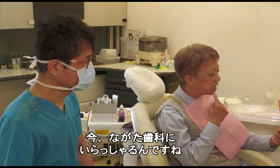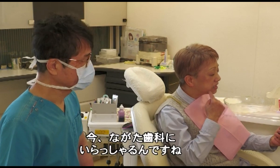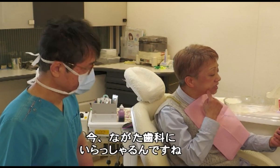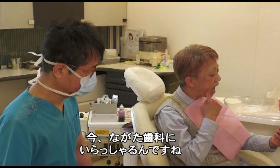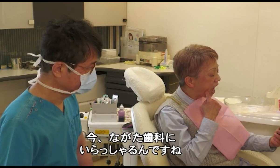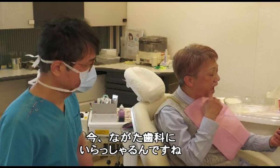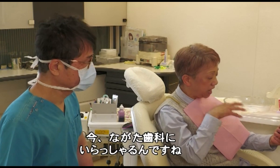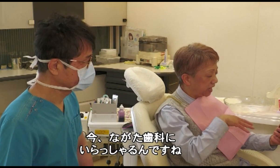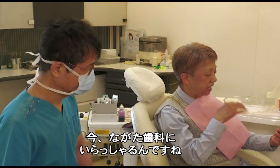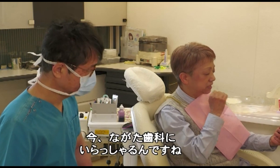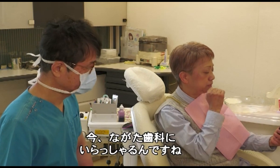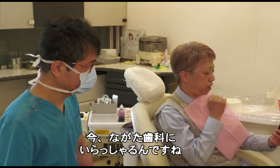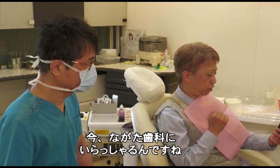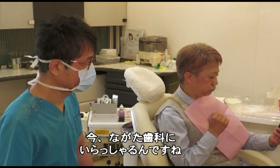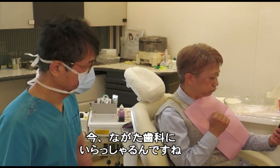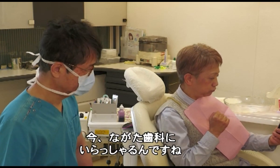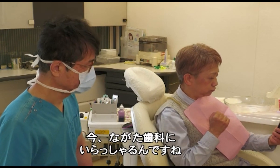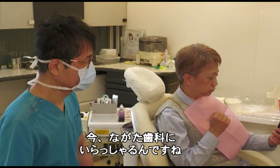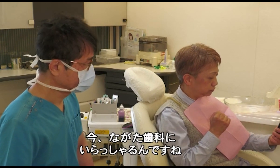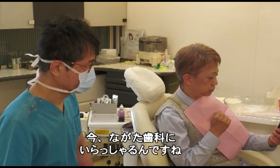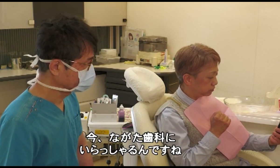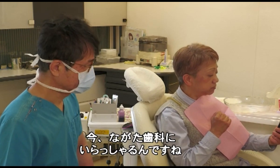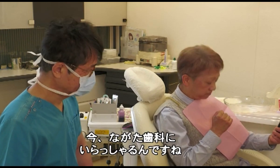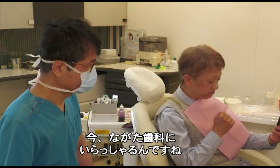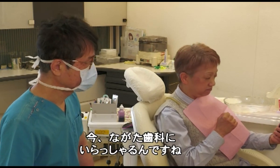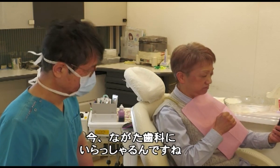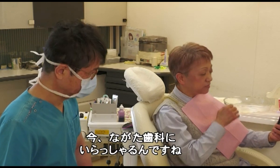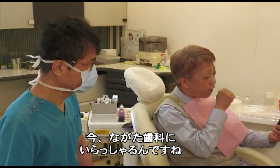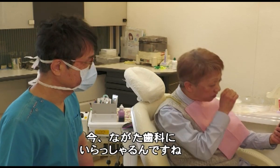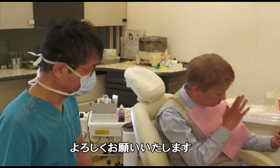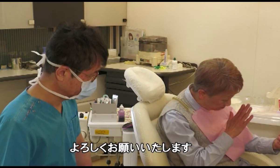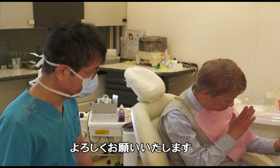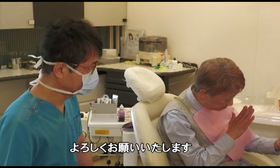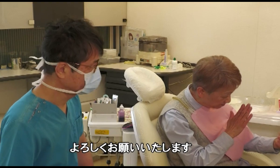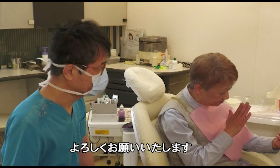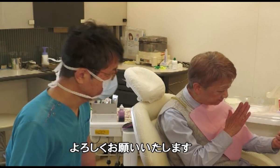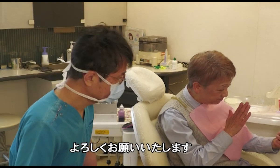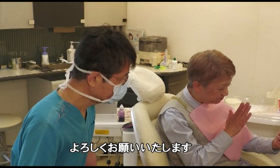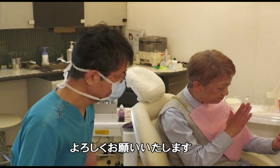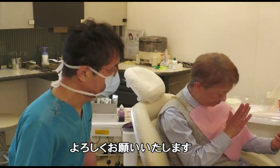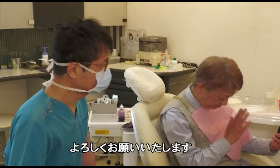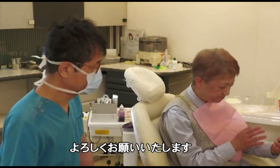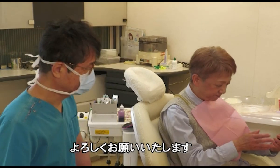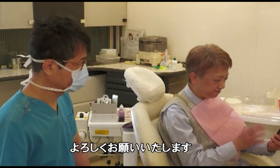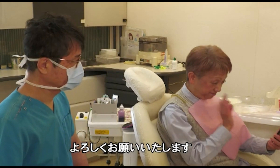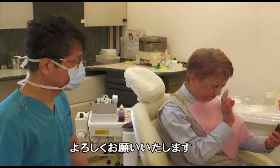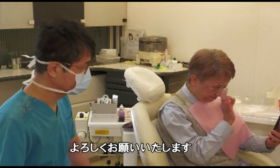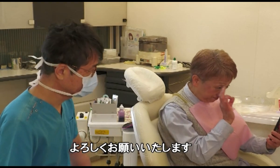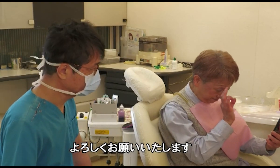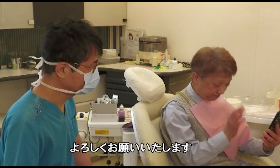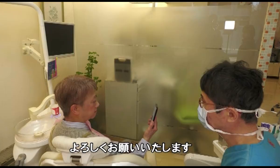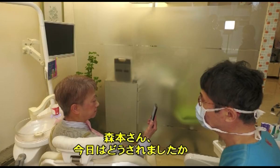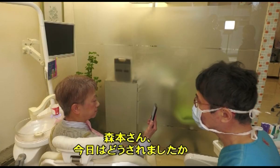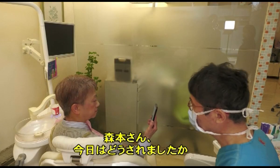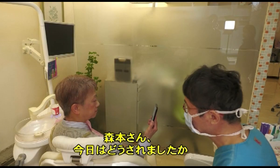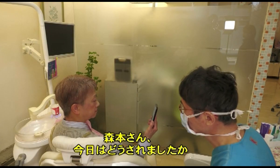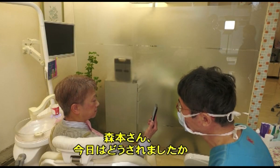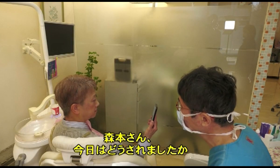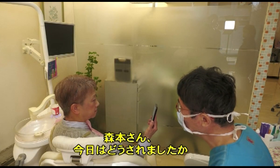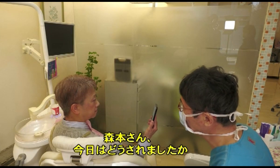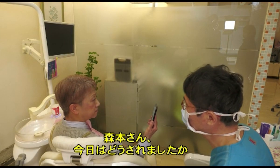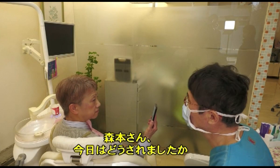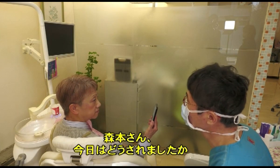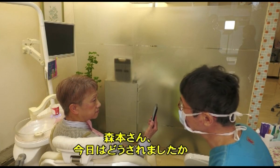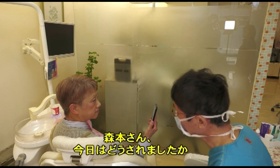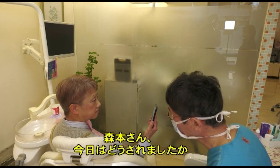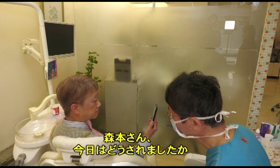あ、今長田歯科にいらっしゃるんですね。はい、よろしくお願いいたします。 森本さん、